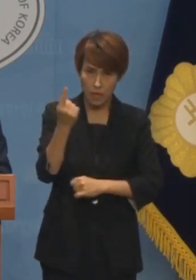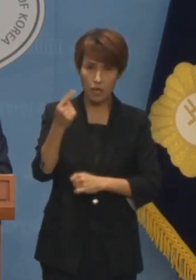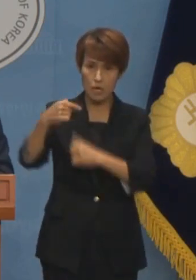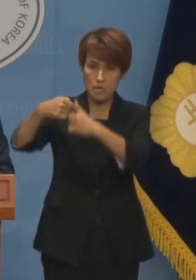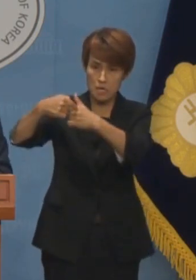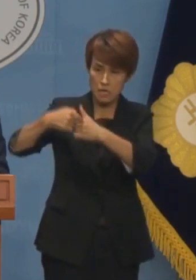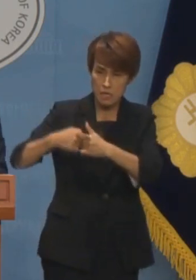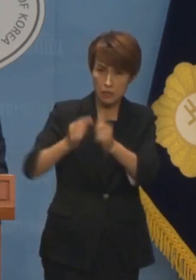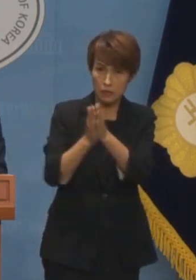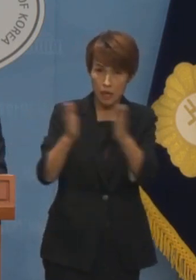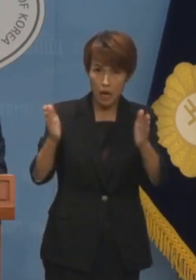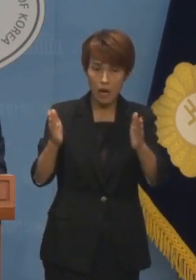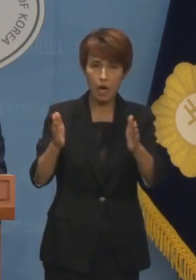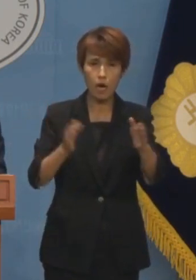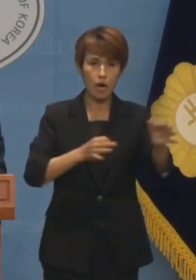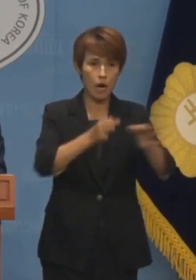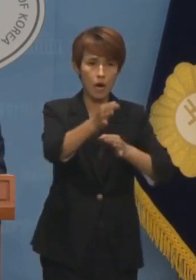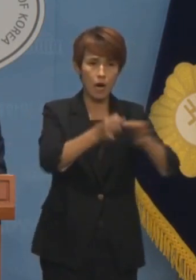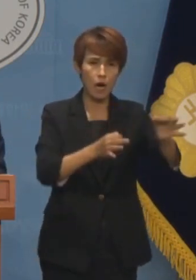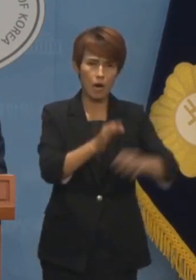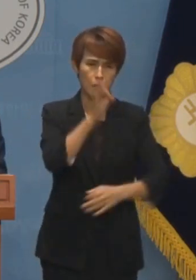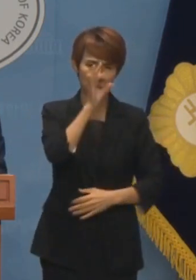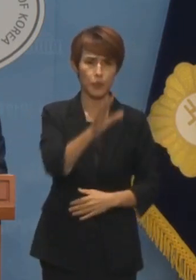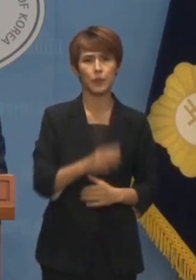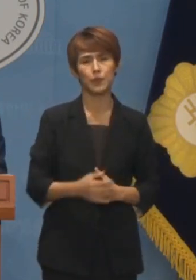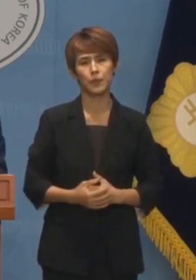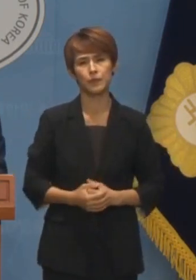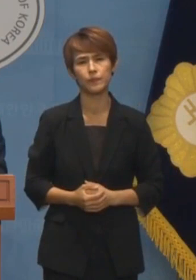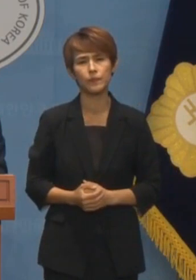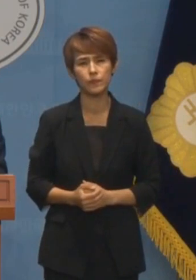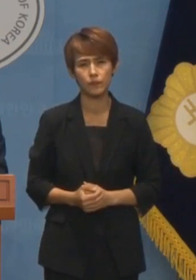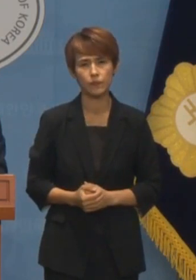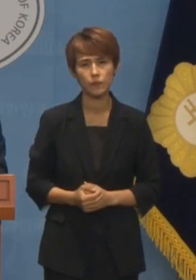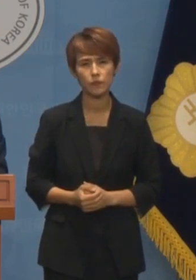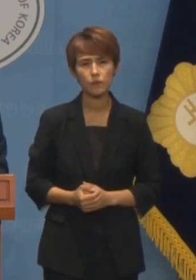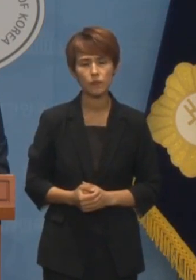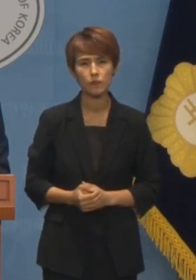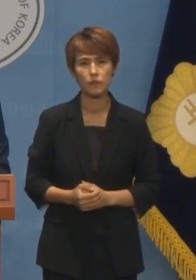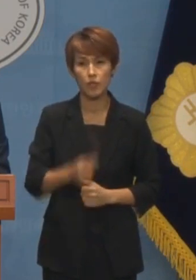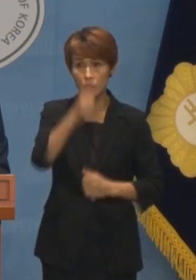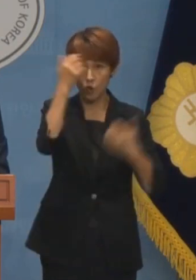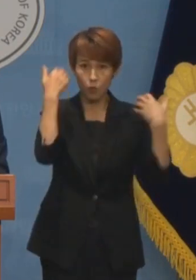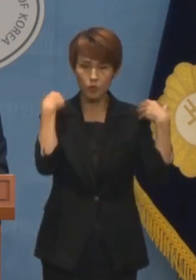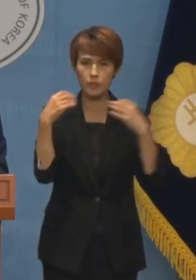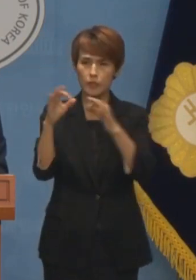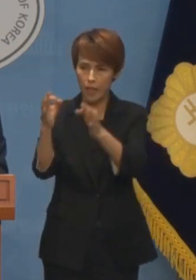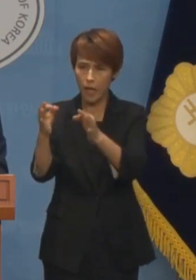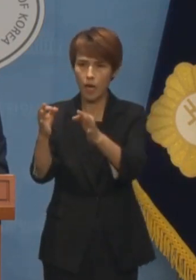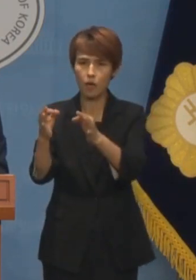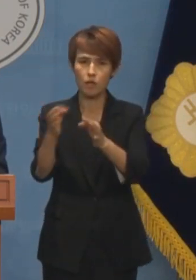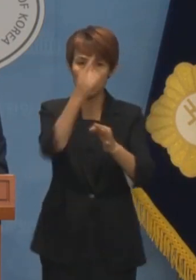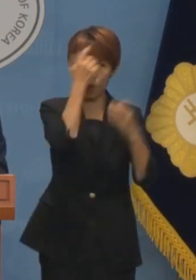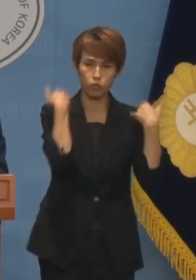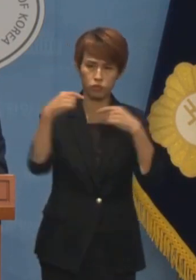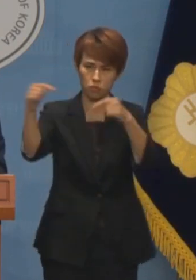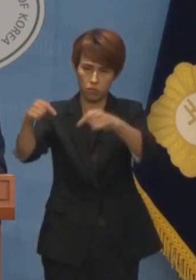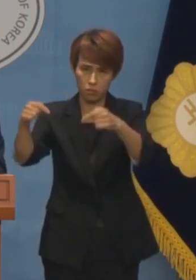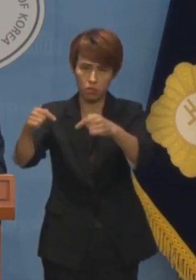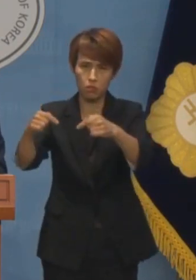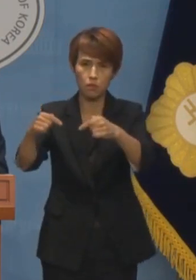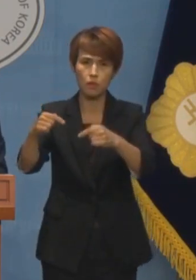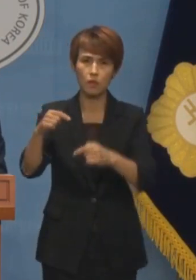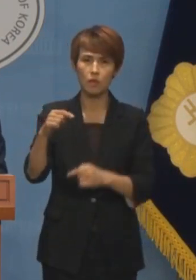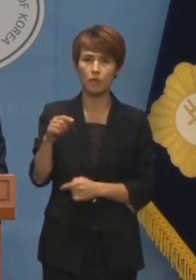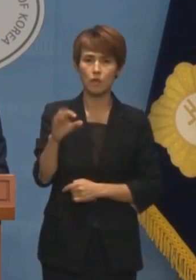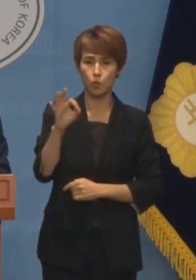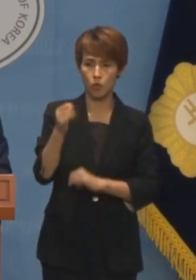물론 영업활동 자체를 지급하기 어려워집니다. 정부는 은행권과 협의하여 연체에 따른